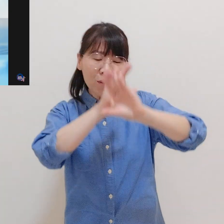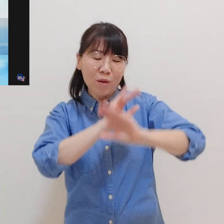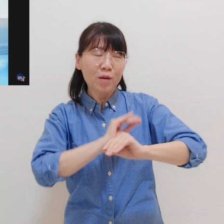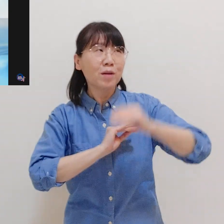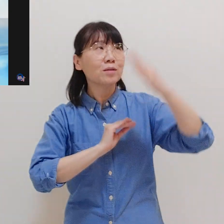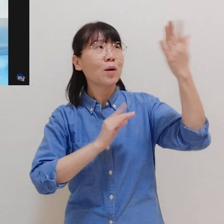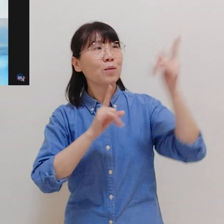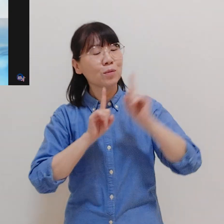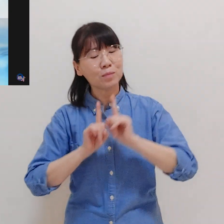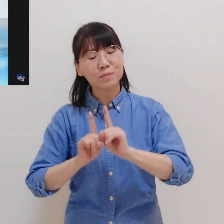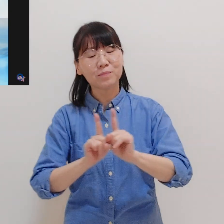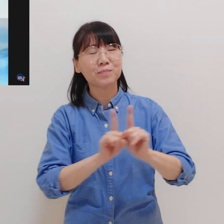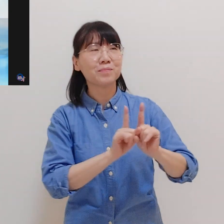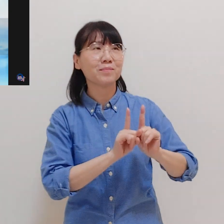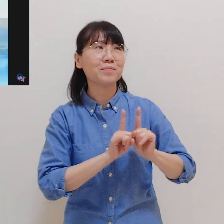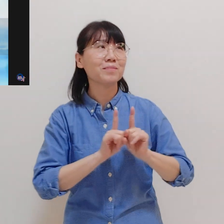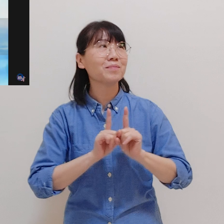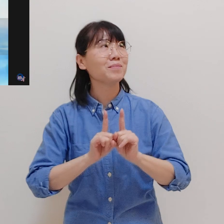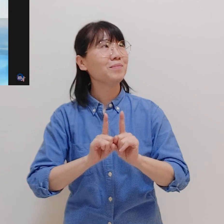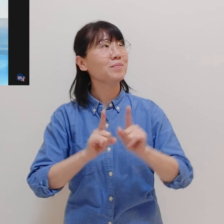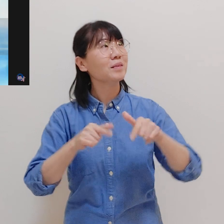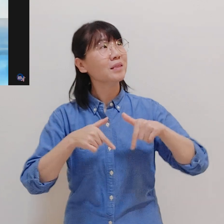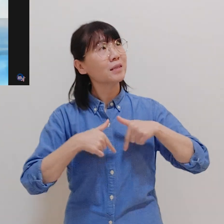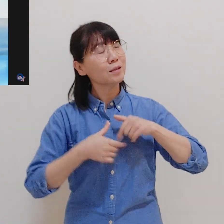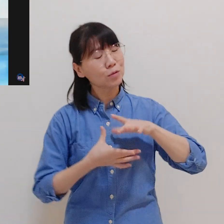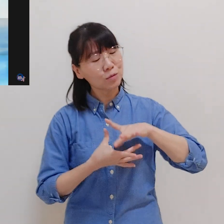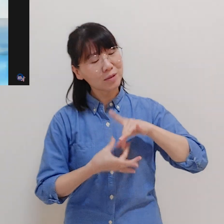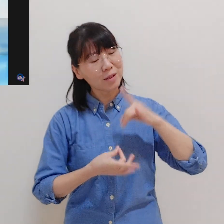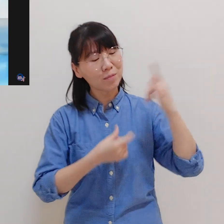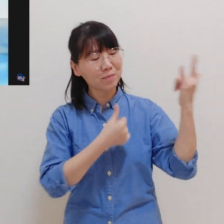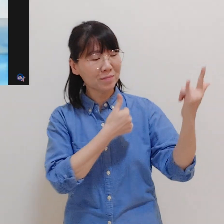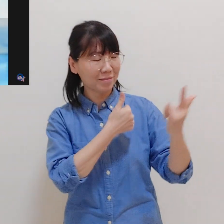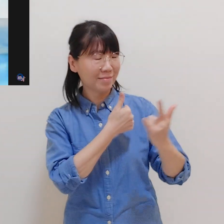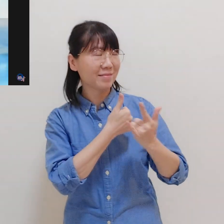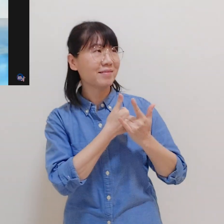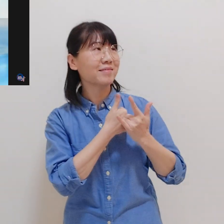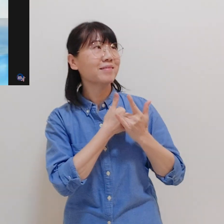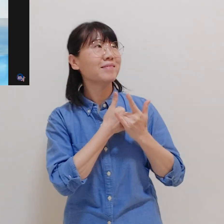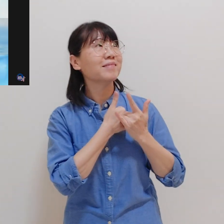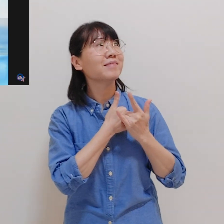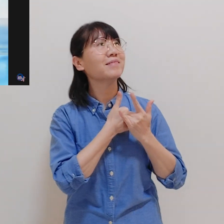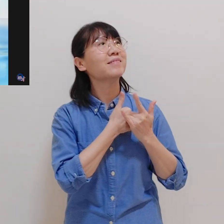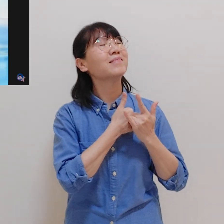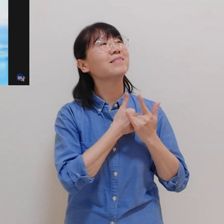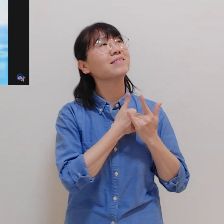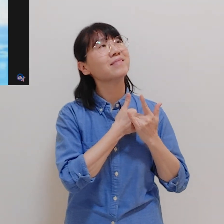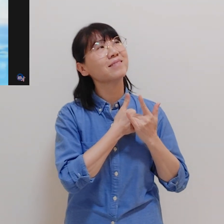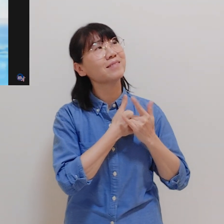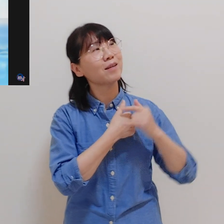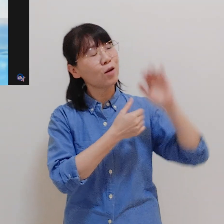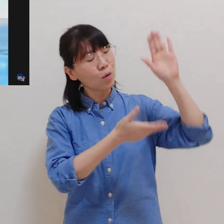裏有你渡過，堅固心靈居所，定